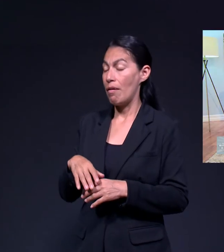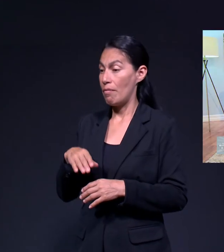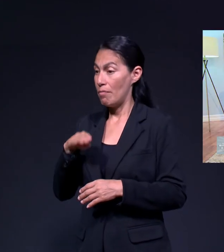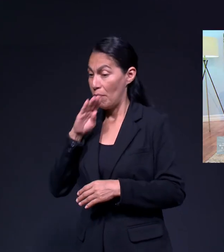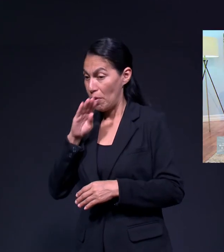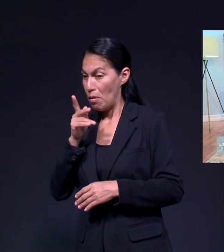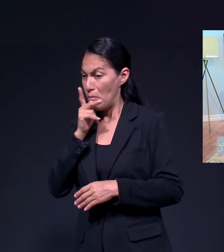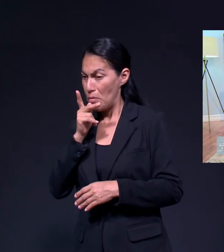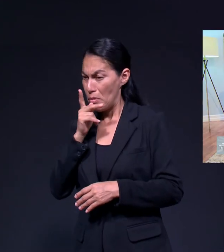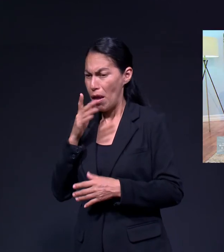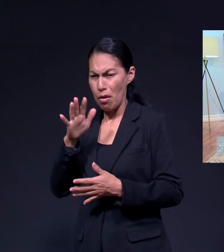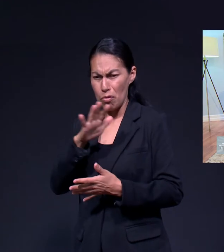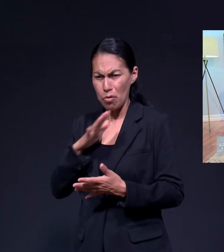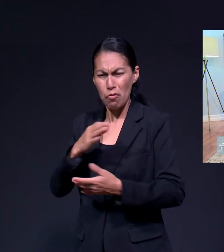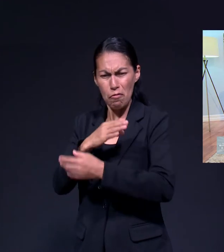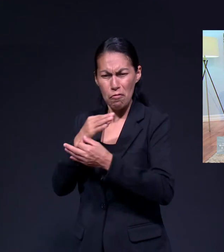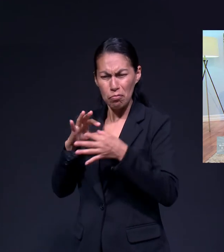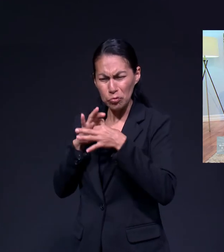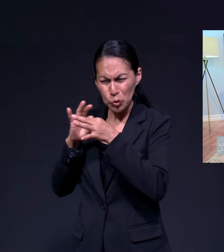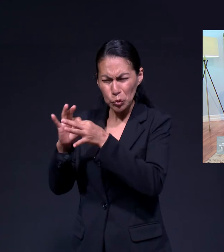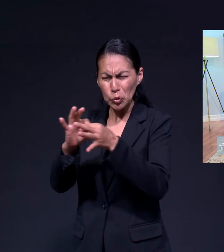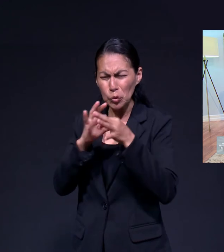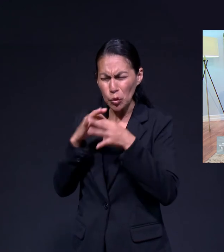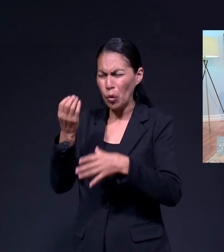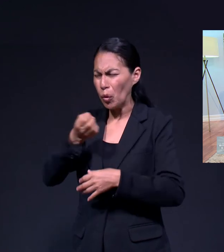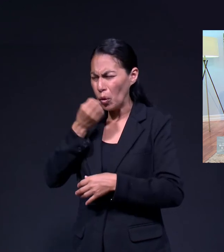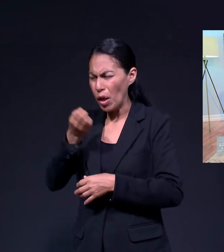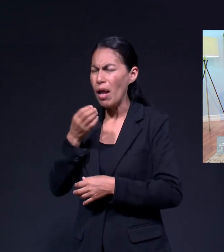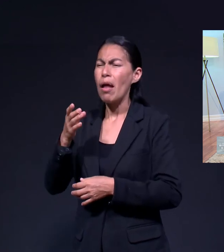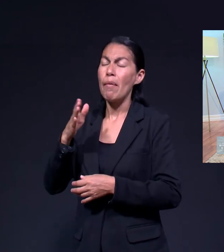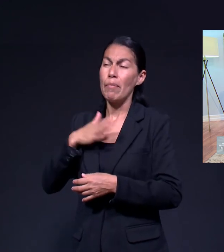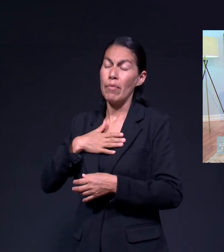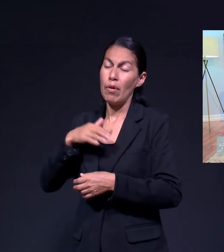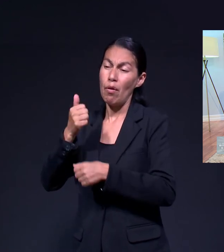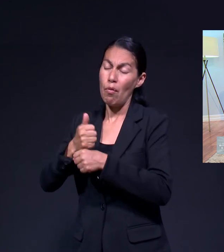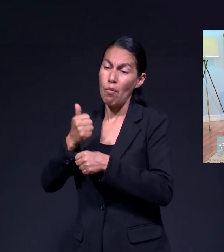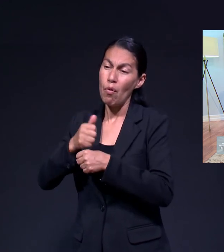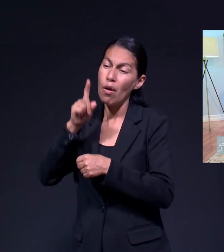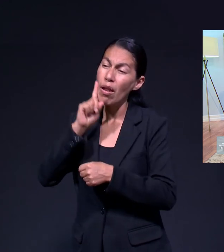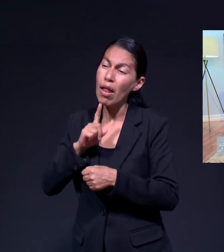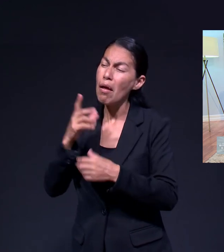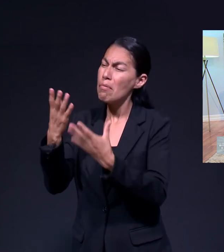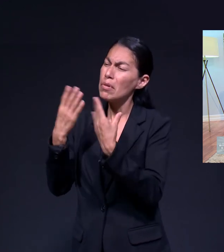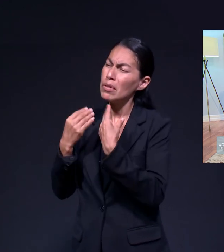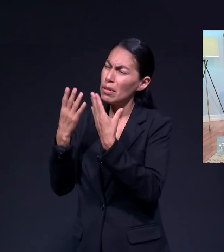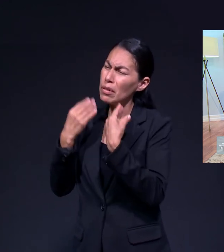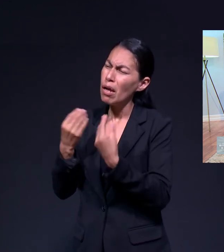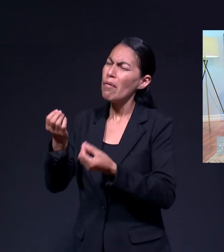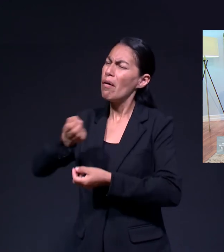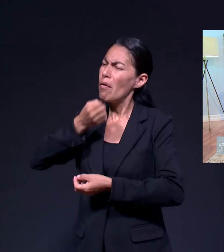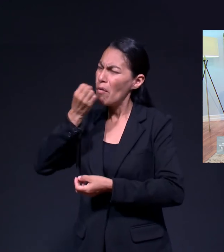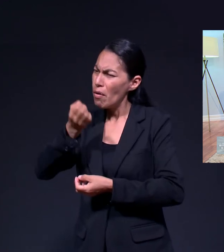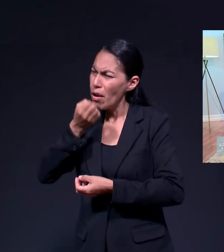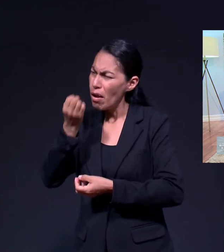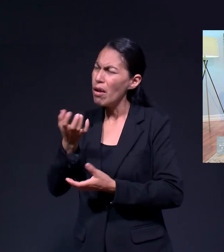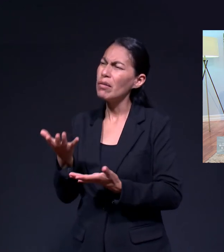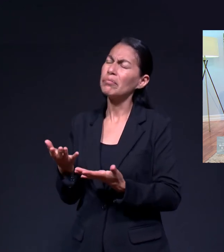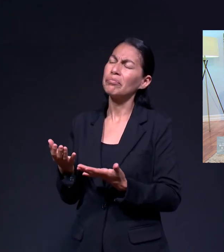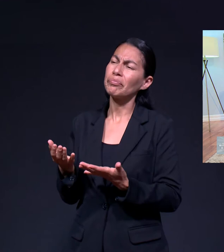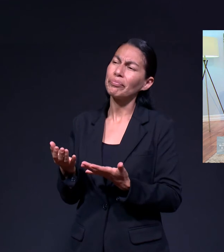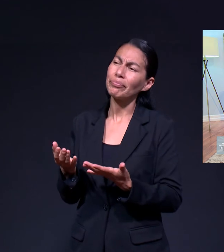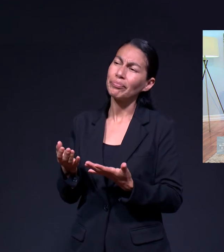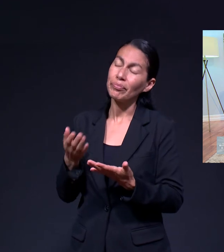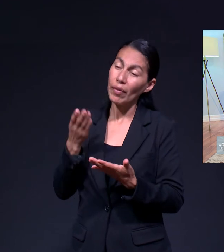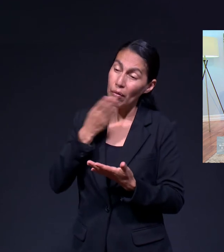orar siempre con ella leíamos un salmo y desde muy pequeño pues fui inculcado en esa idea siempre me